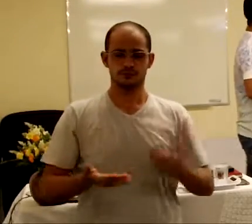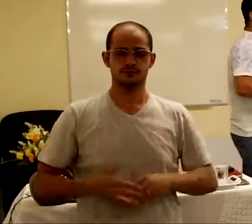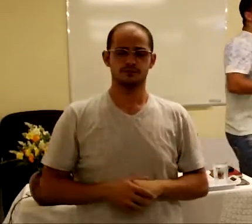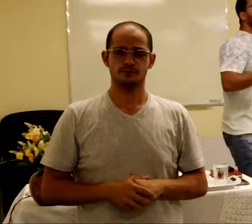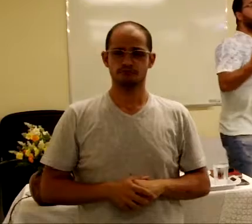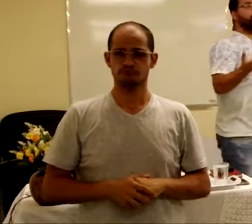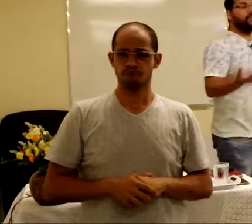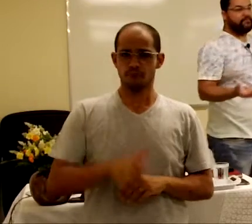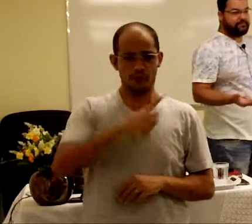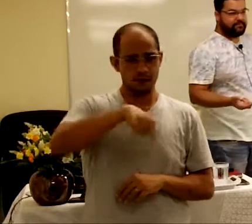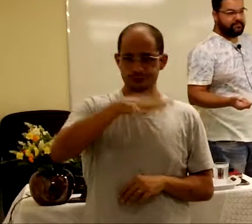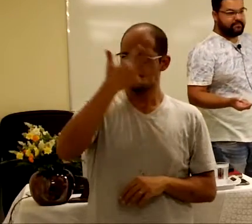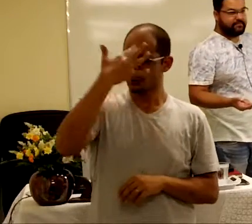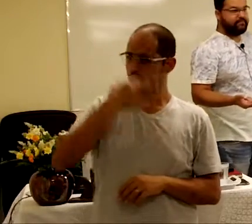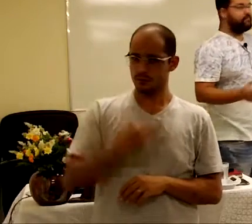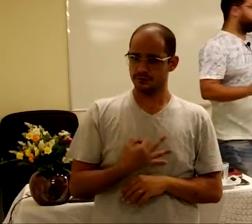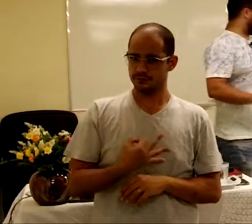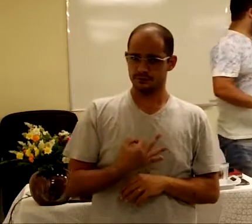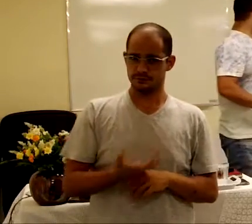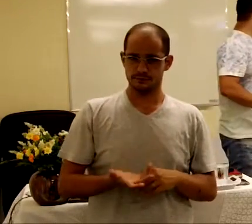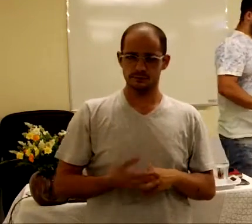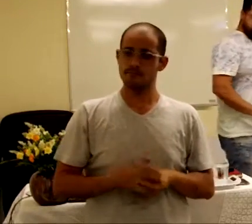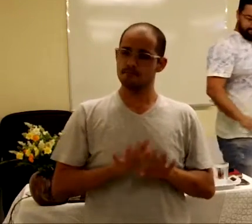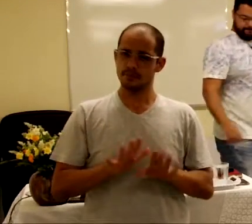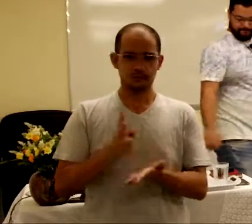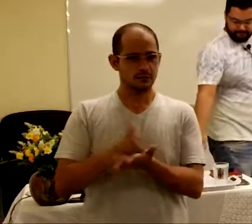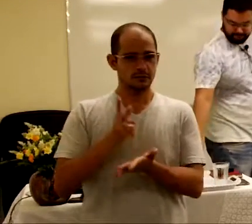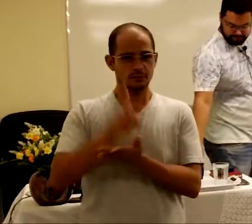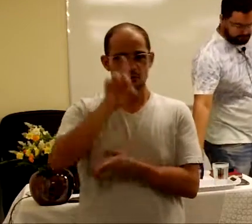que a gente não compreenda. Mas é.